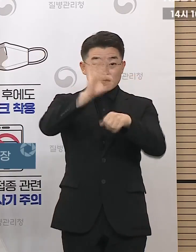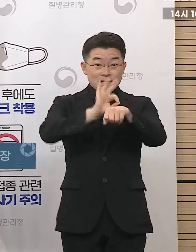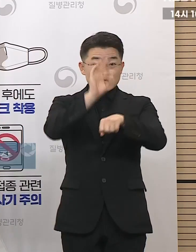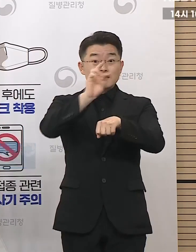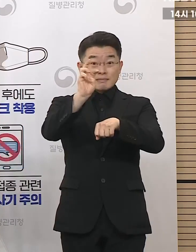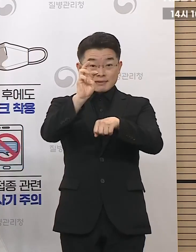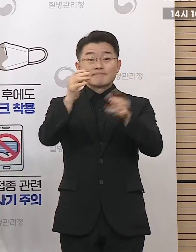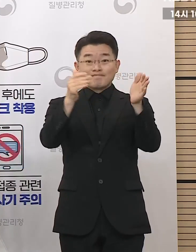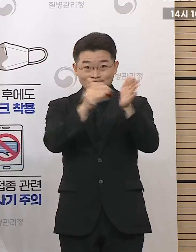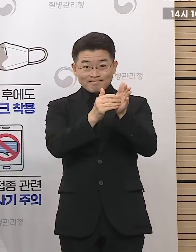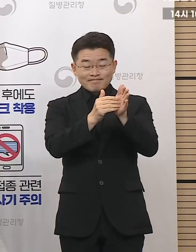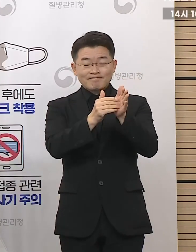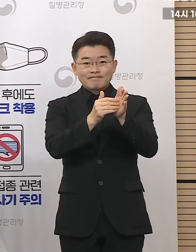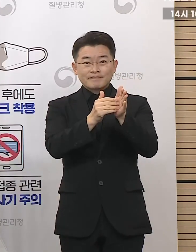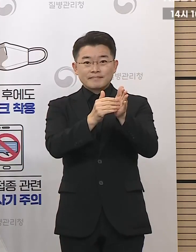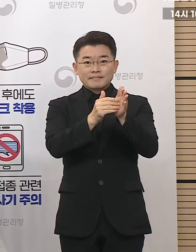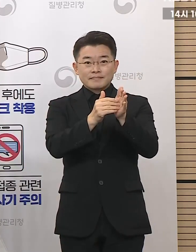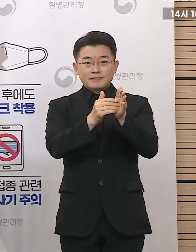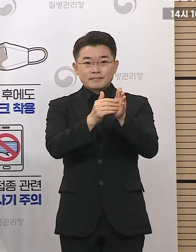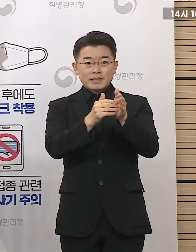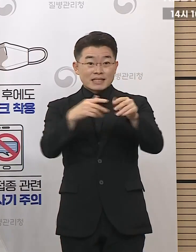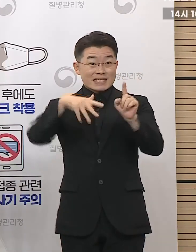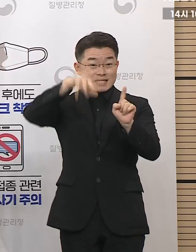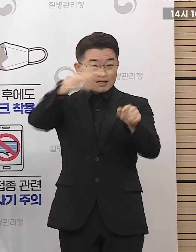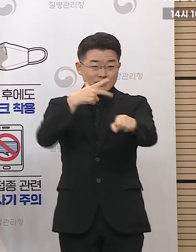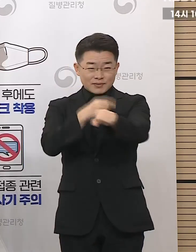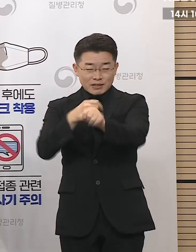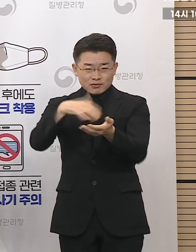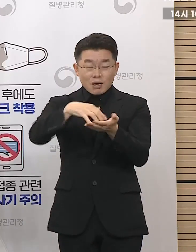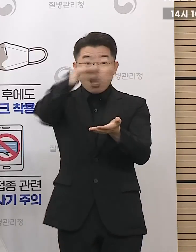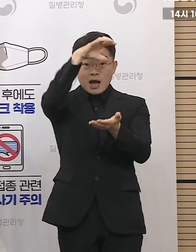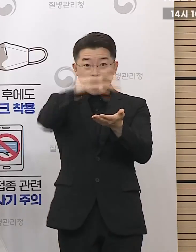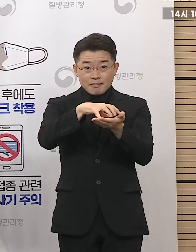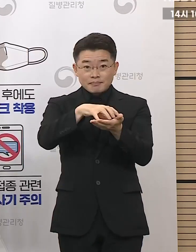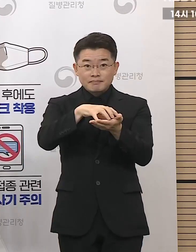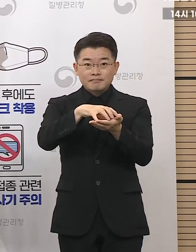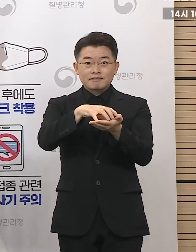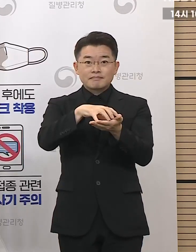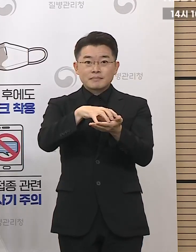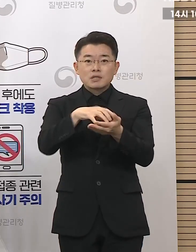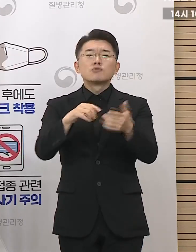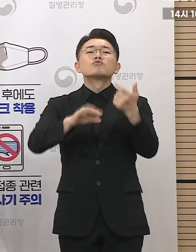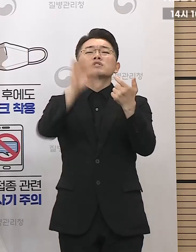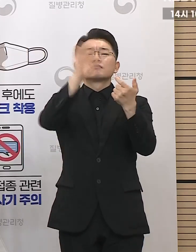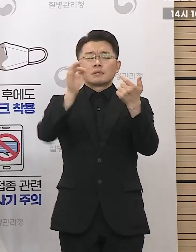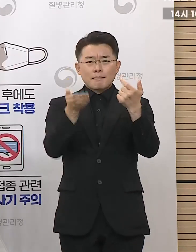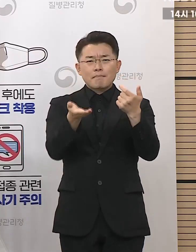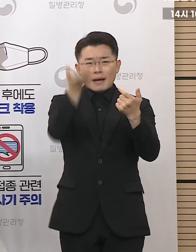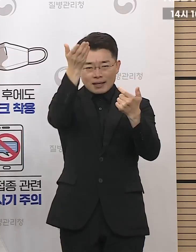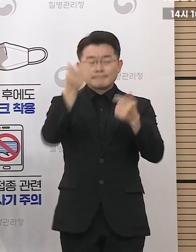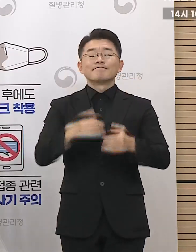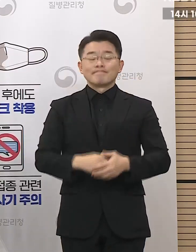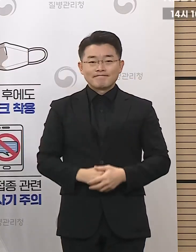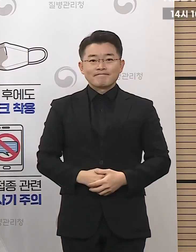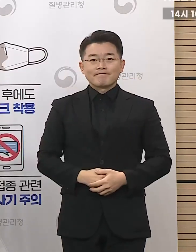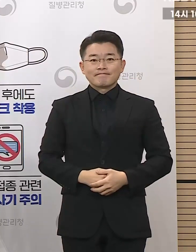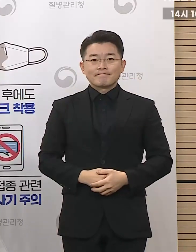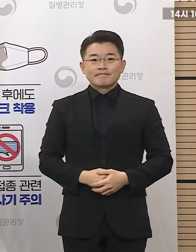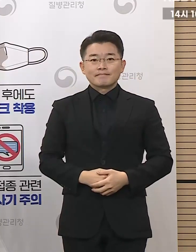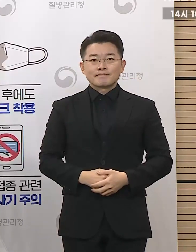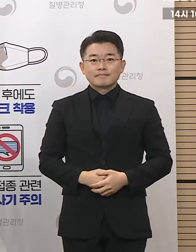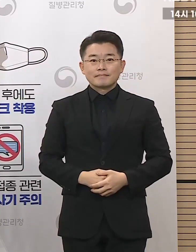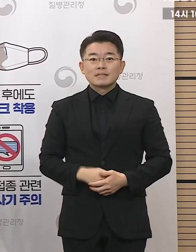10시 30분 기준으로 누적 1차 접종자가 전 국민의 60%를 넘었습니다.